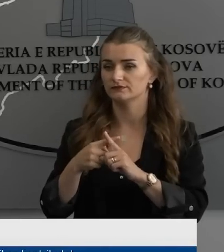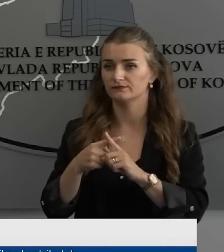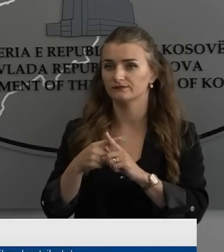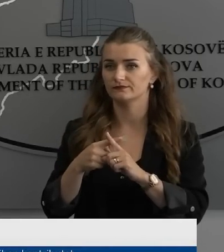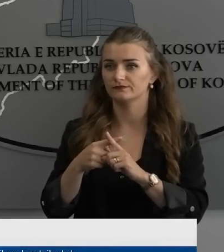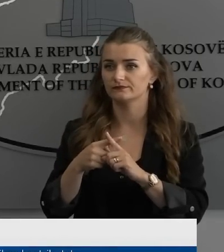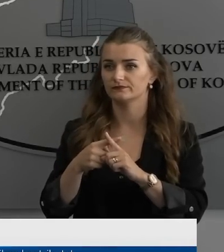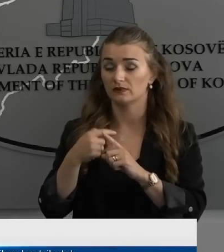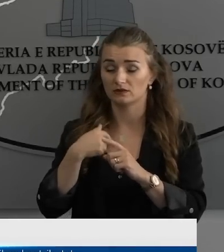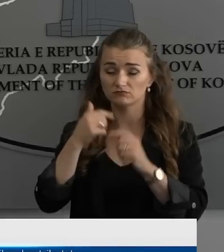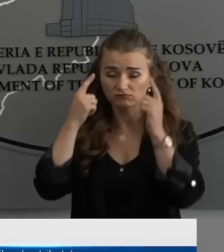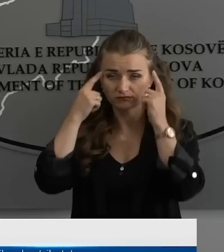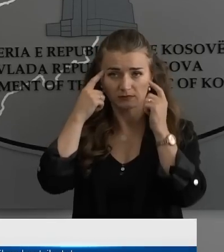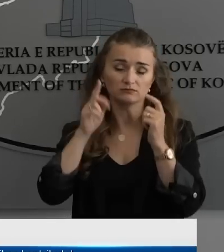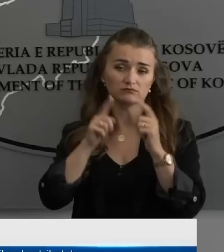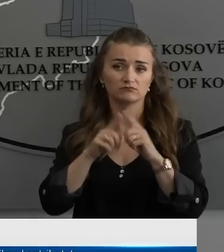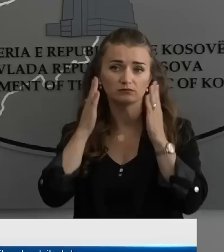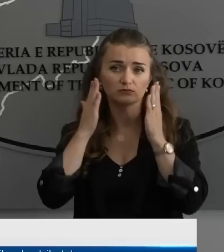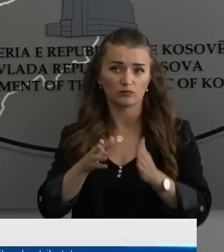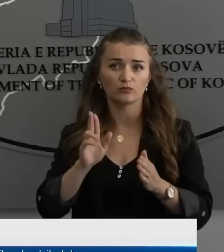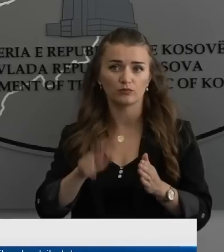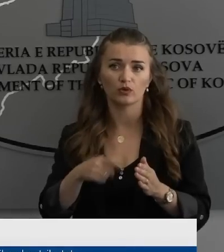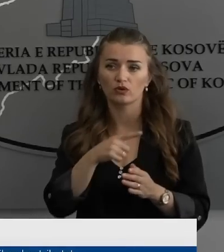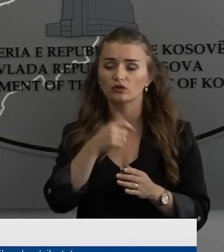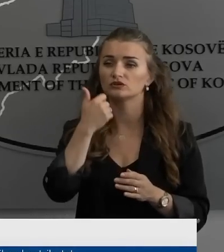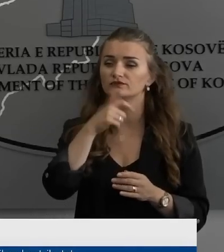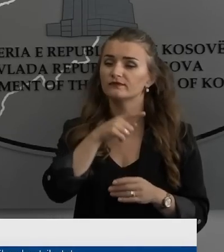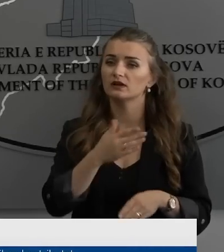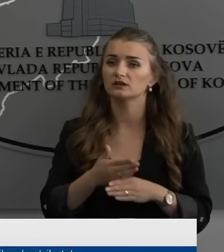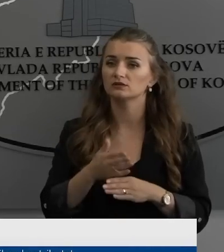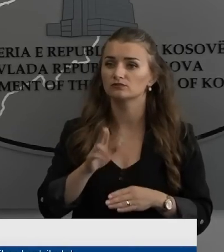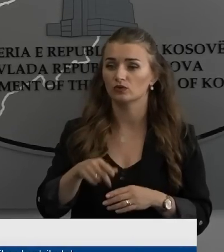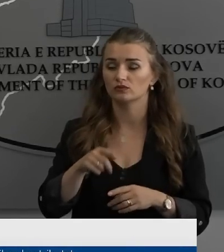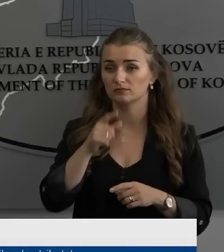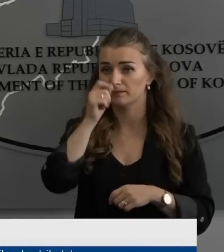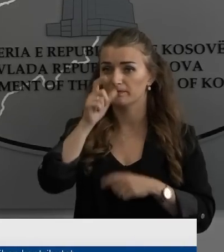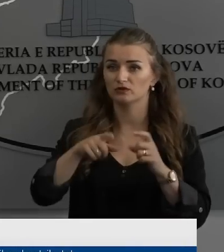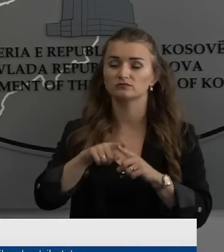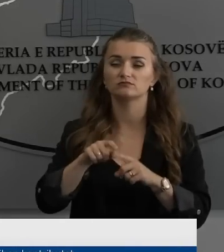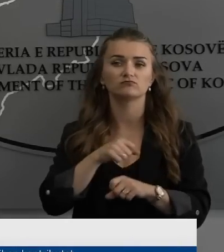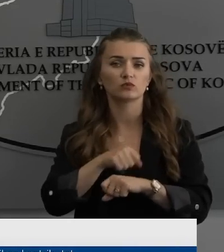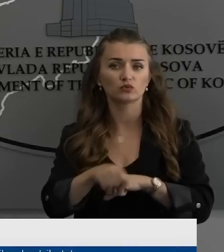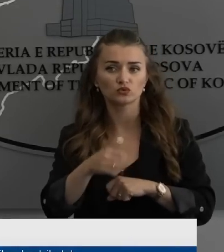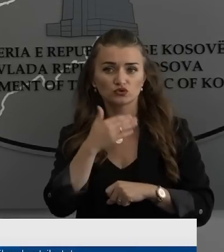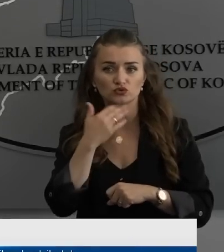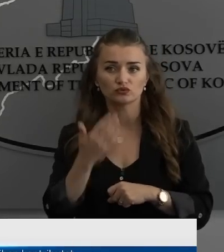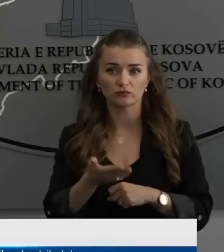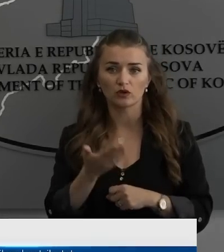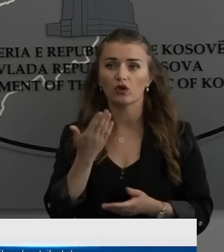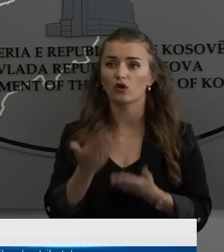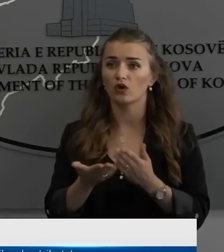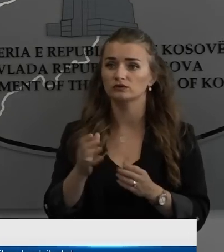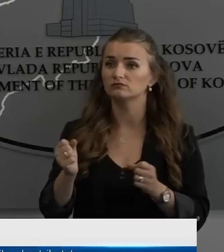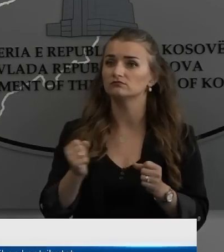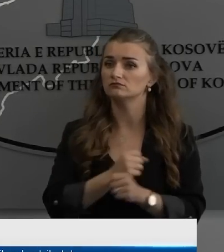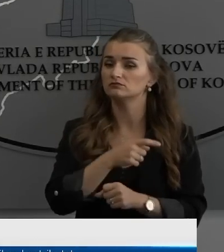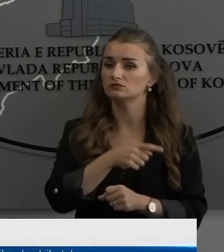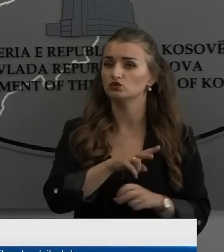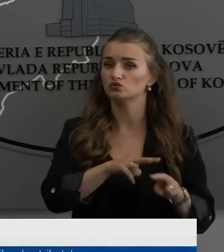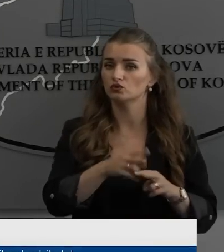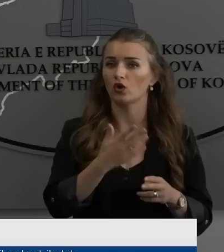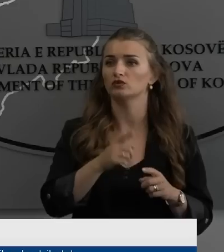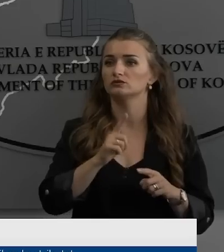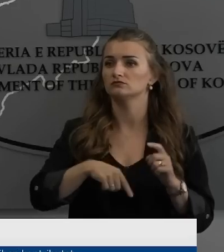çka ndihmon më së shumti këtu është që ekstremistët e dhunshëm ose të përballen me drejtësinë ose të shkojnë në